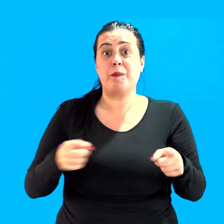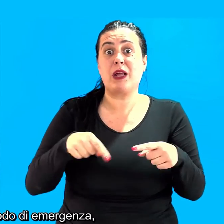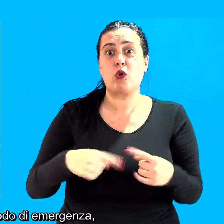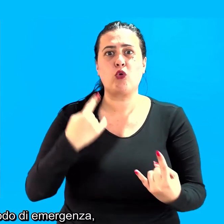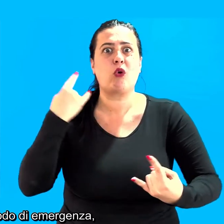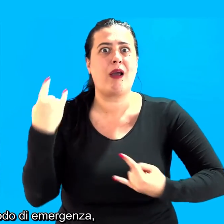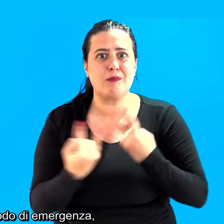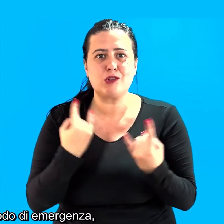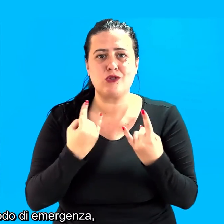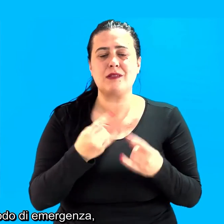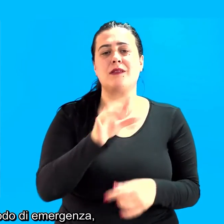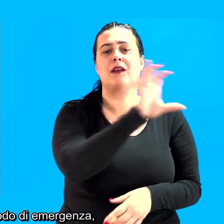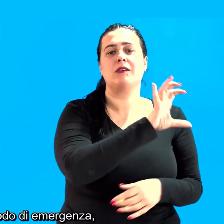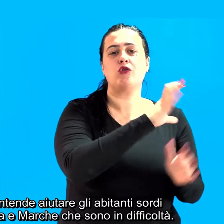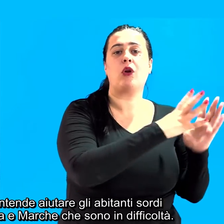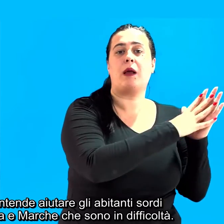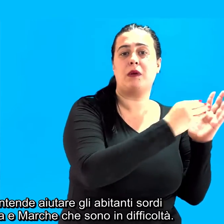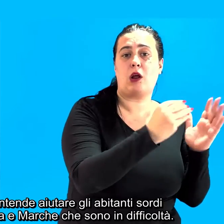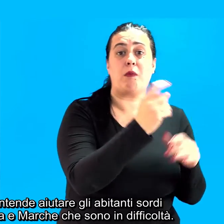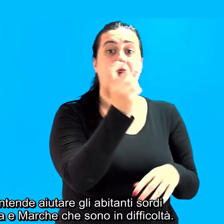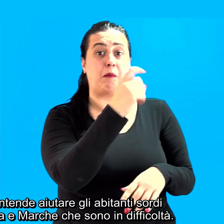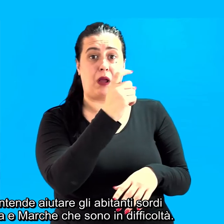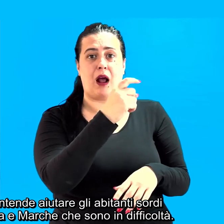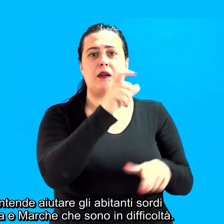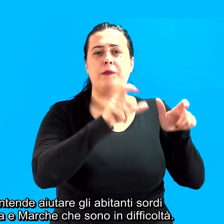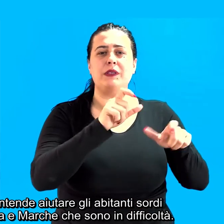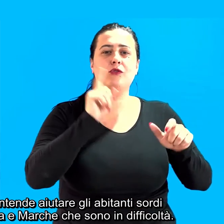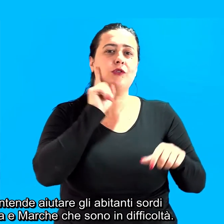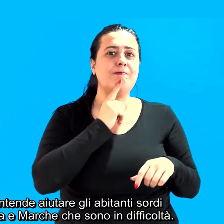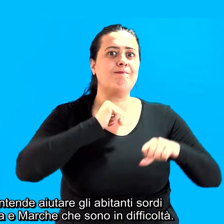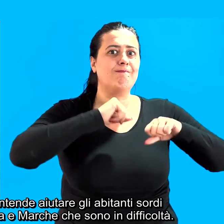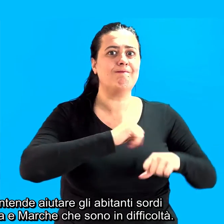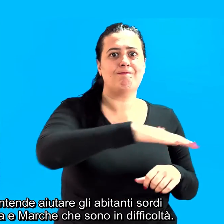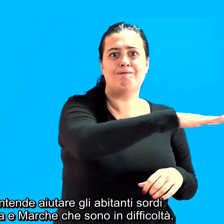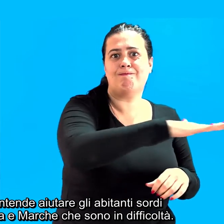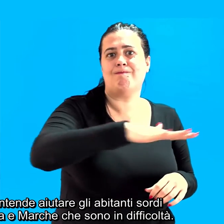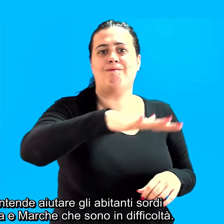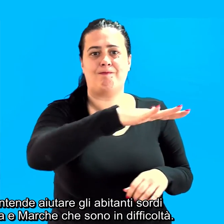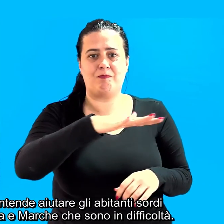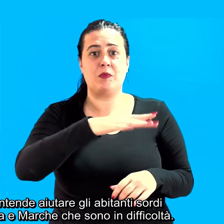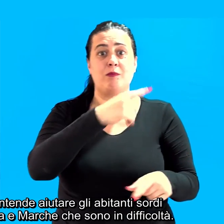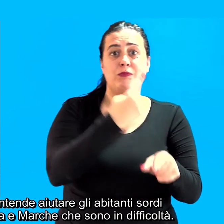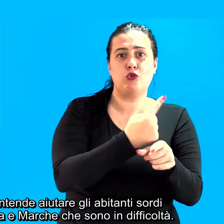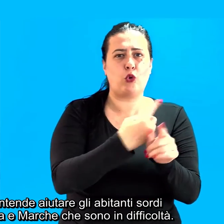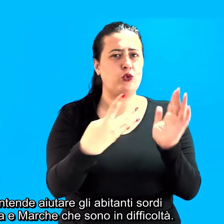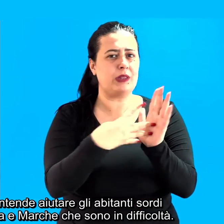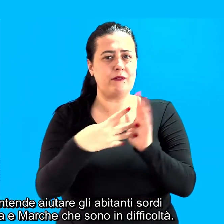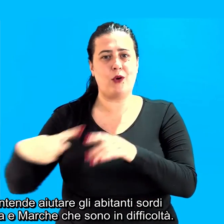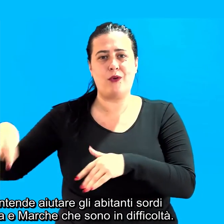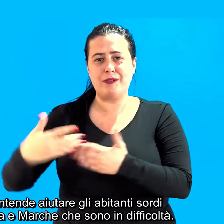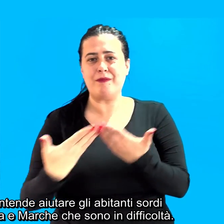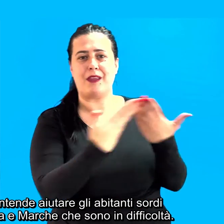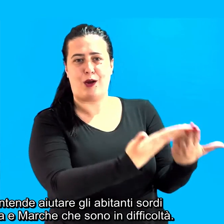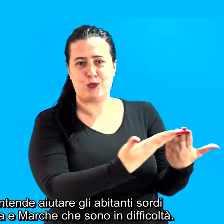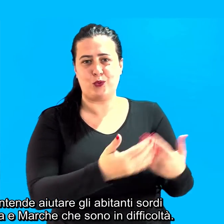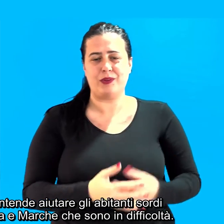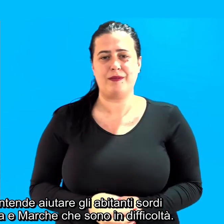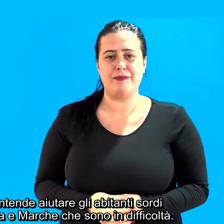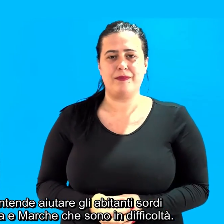In questo periodo di emergenza il servizio ComunicaEns intende aiutare gli abitanti sordi delle regioni Emilia-Romagna e Marche che sono in